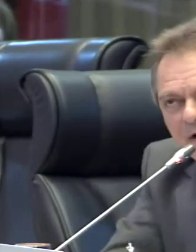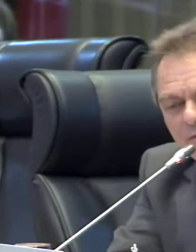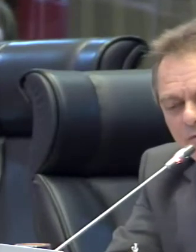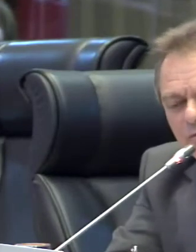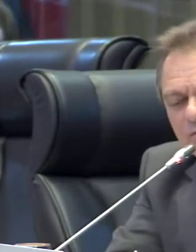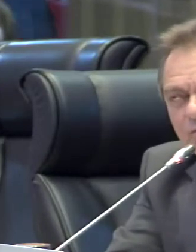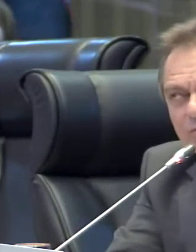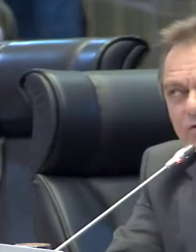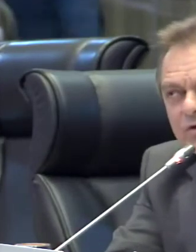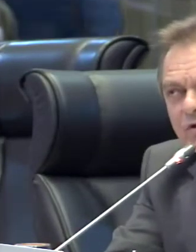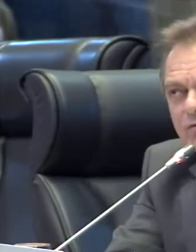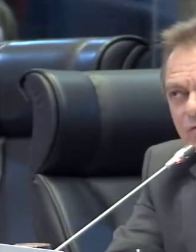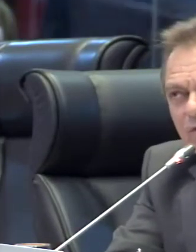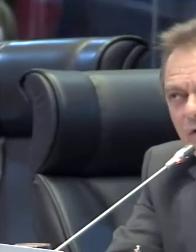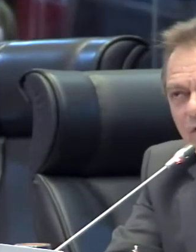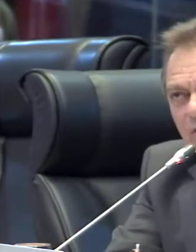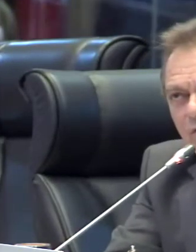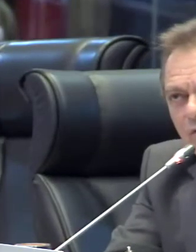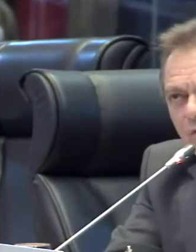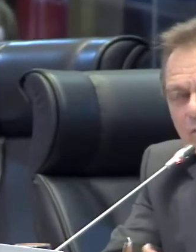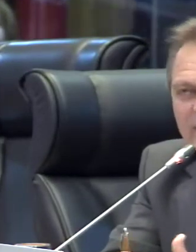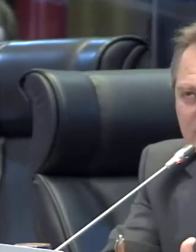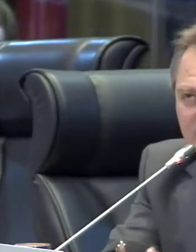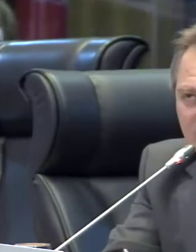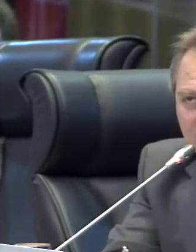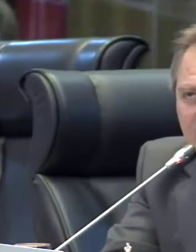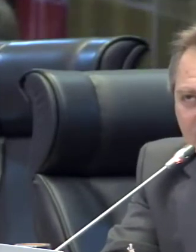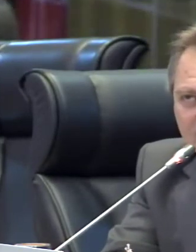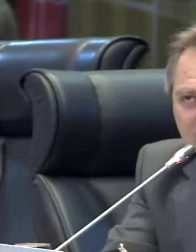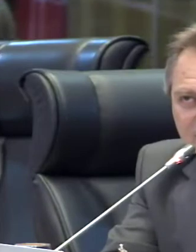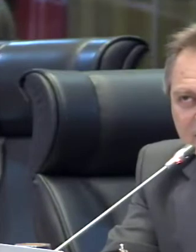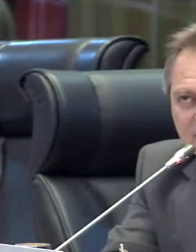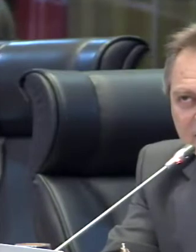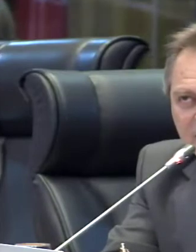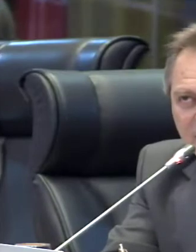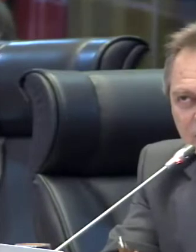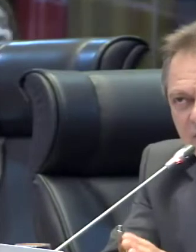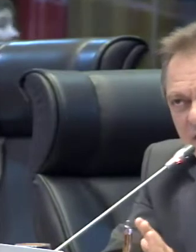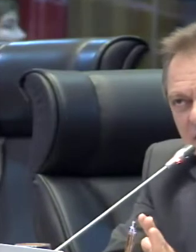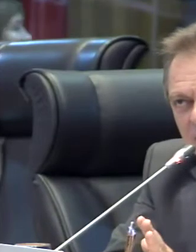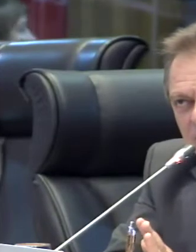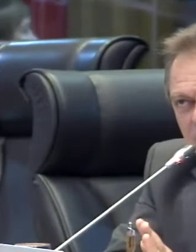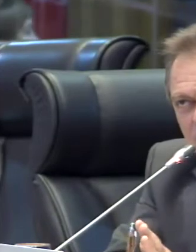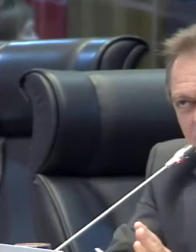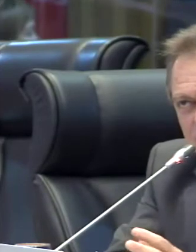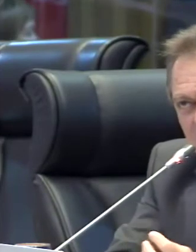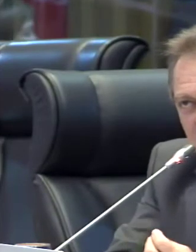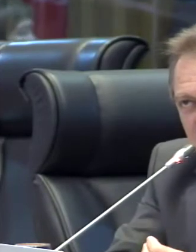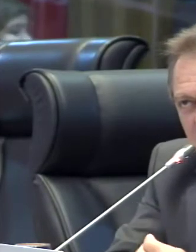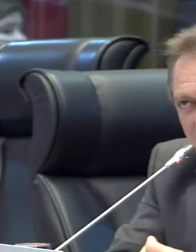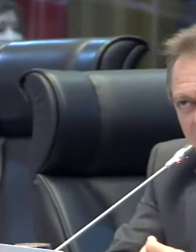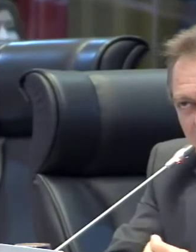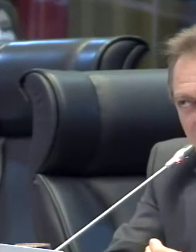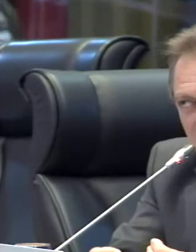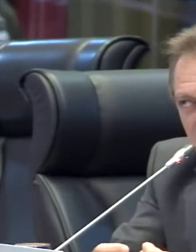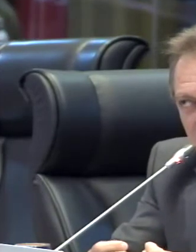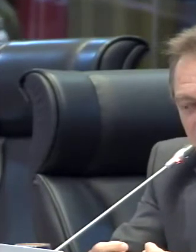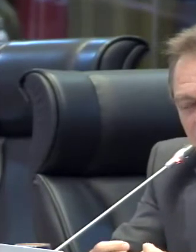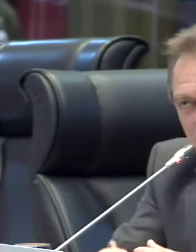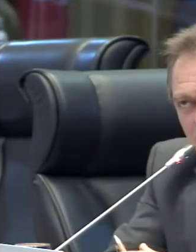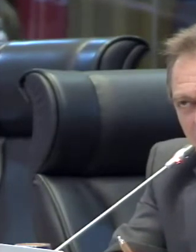pedir para um ministro uma indecência dessas? Eu não queria sujar,